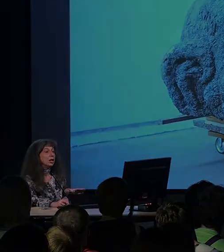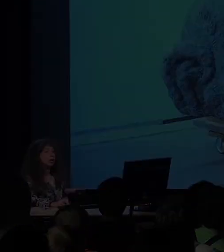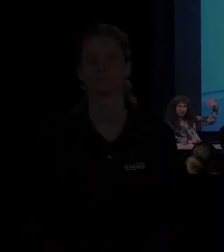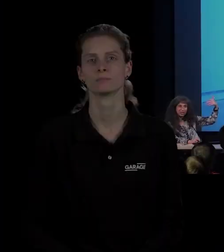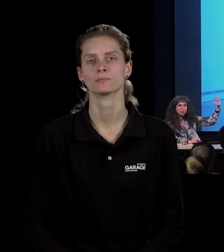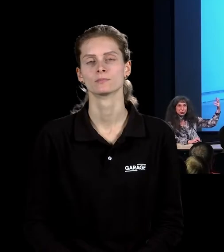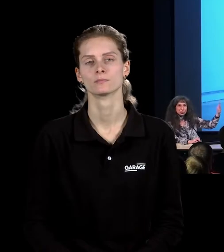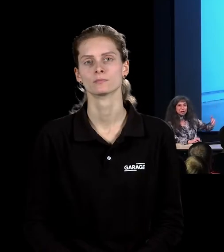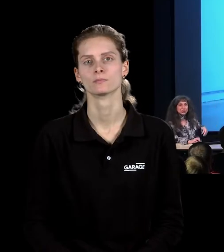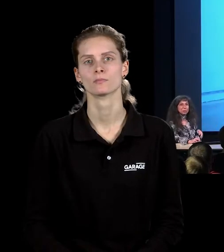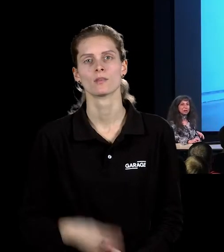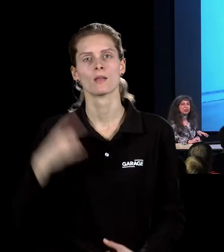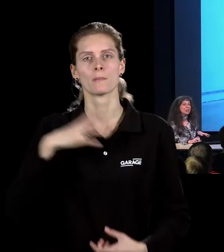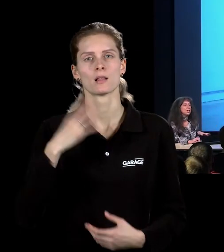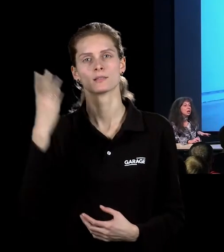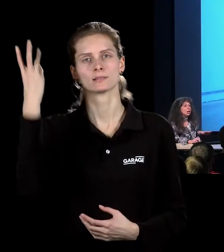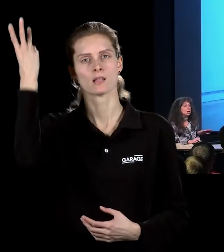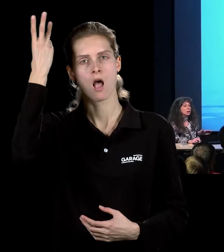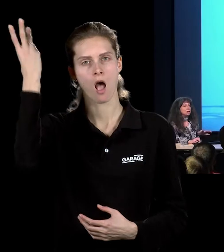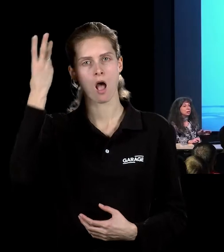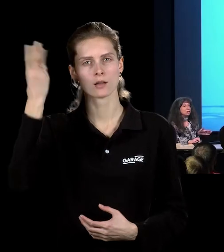бархатистой. Сгоревшие курительные палочки,